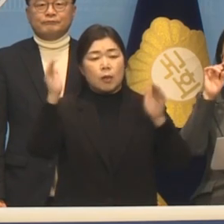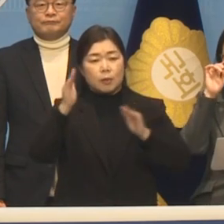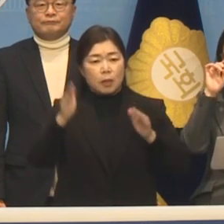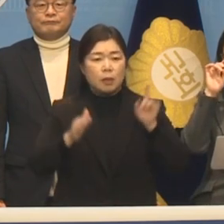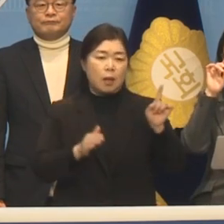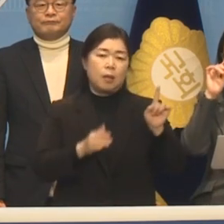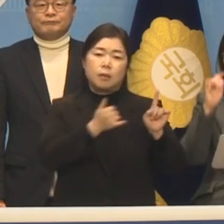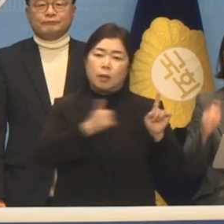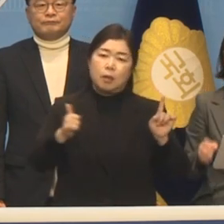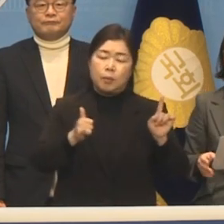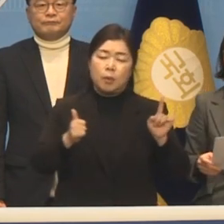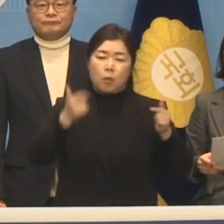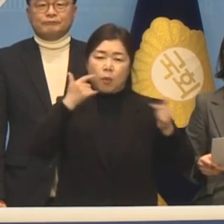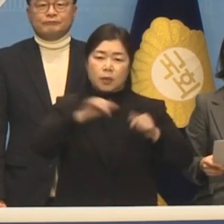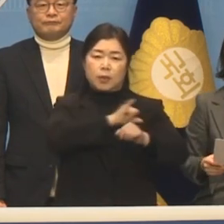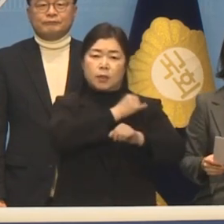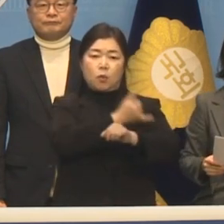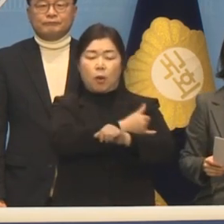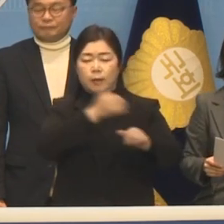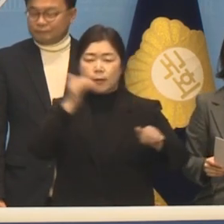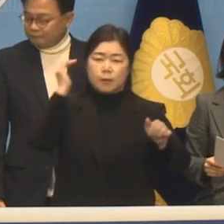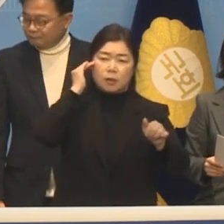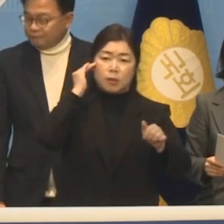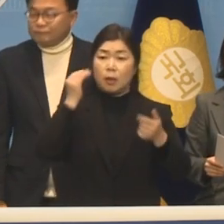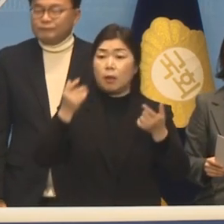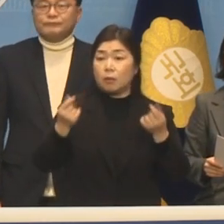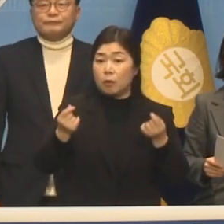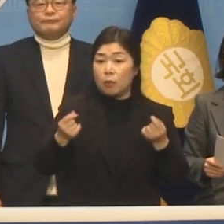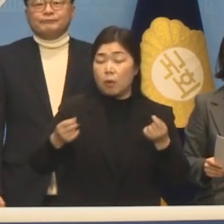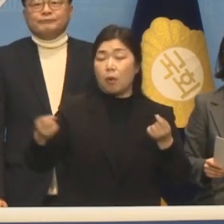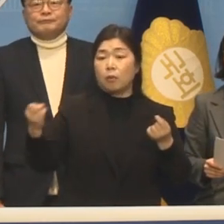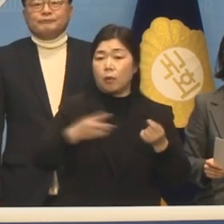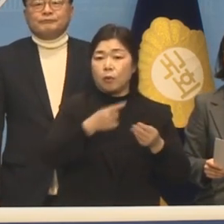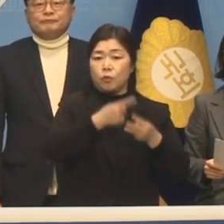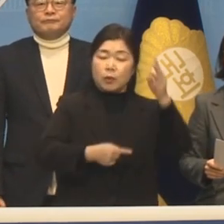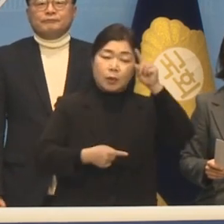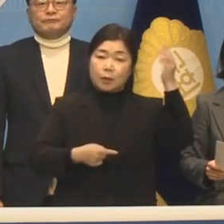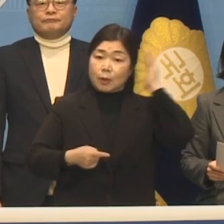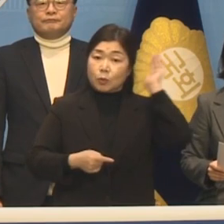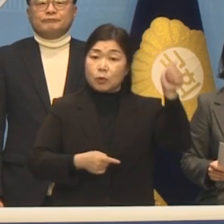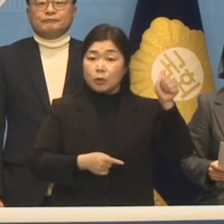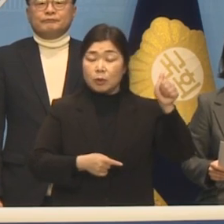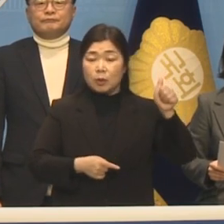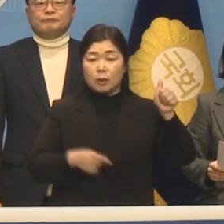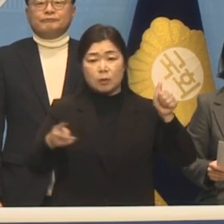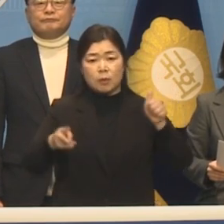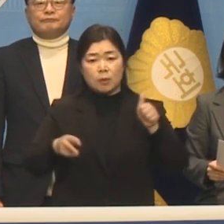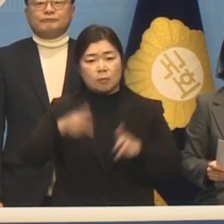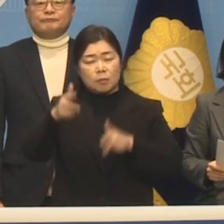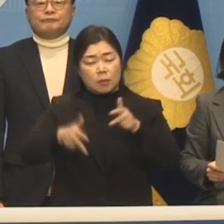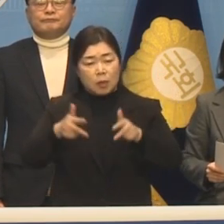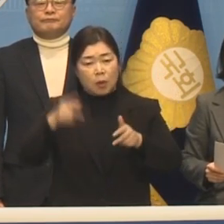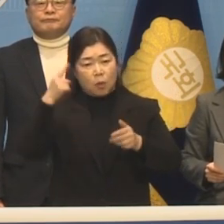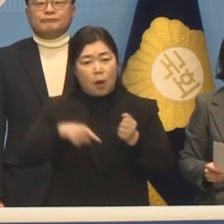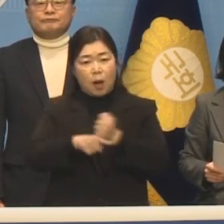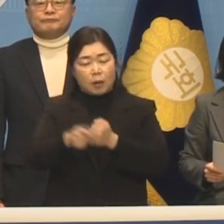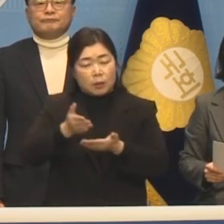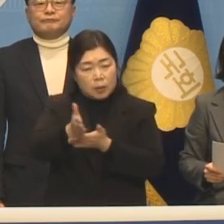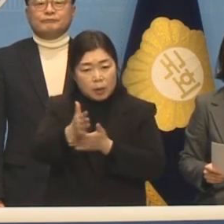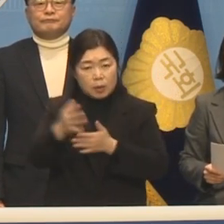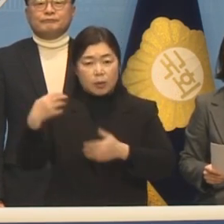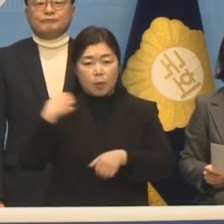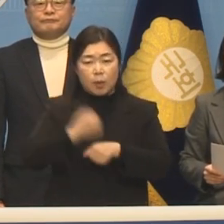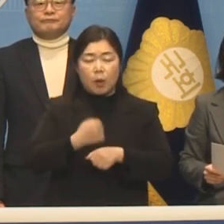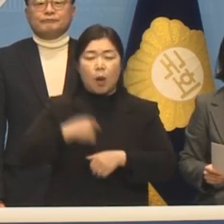개인의 명백한 인권 침해를 넘어서 윤석열 대통령이 이공계를 책임지겠다고 말로만